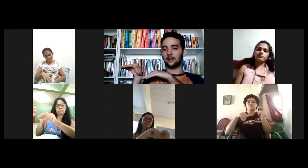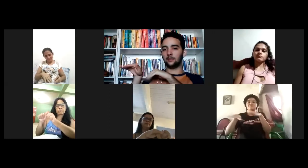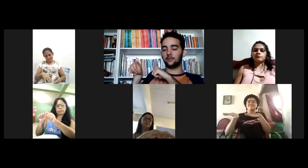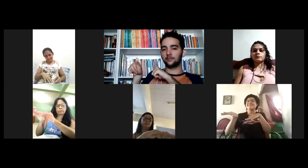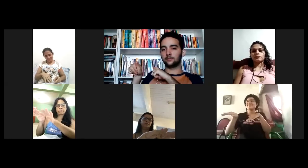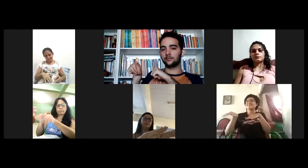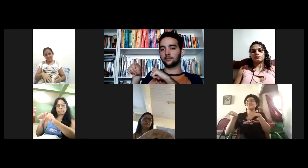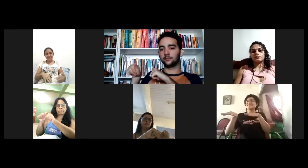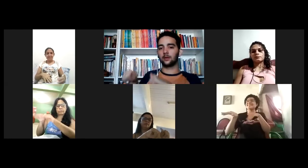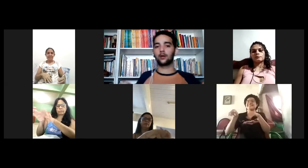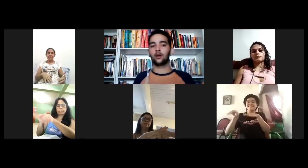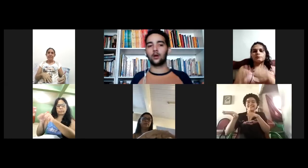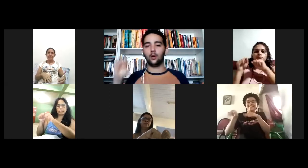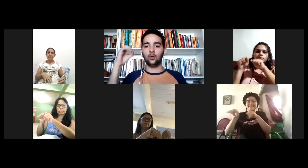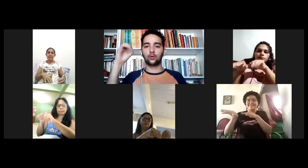Setembro.